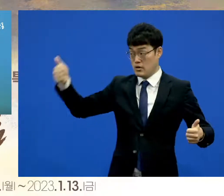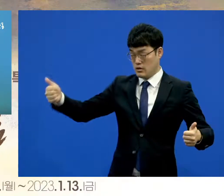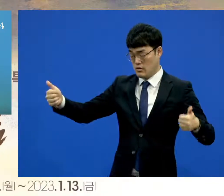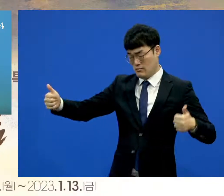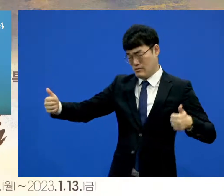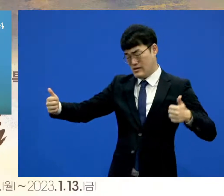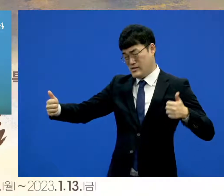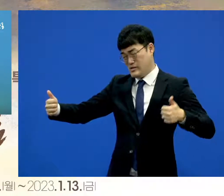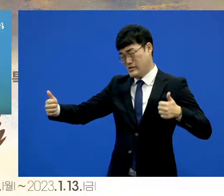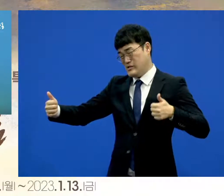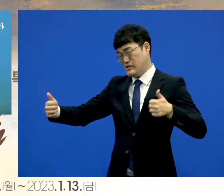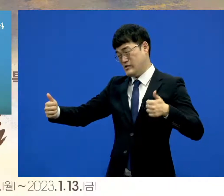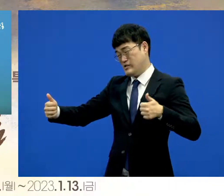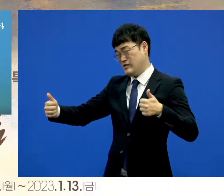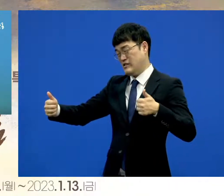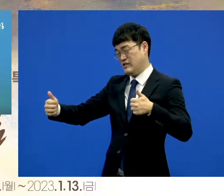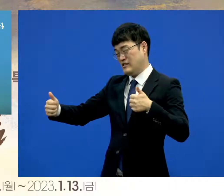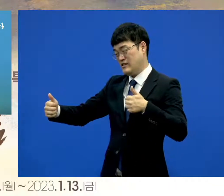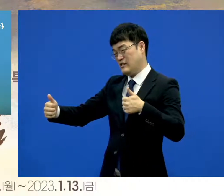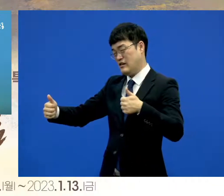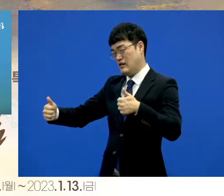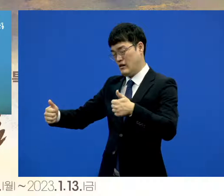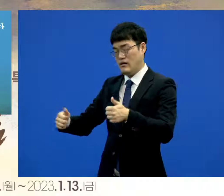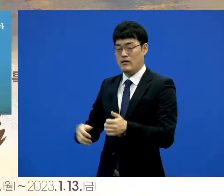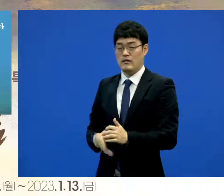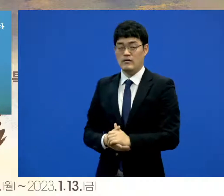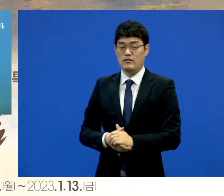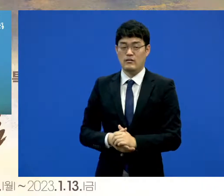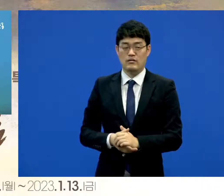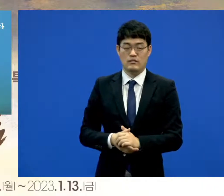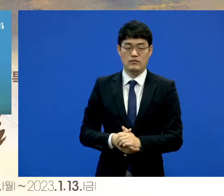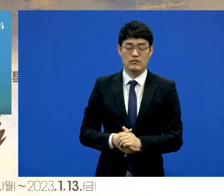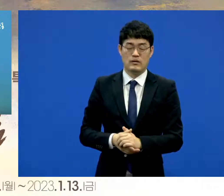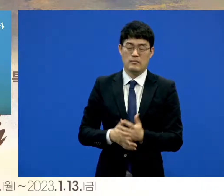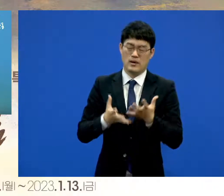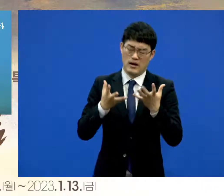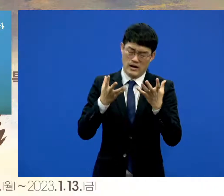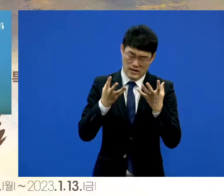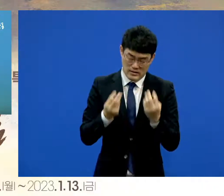탕자가 이 정도까지 오는데 시간이 걸렸어. 많은 대가를 지고.